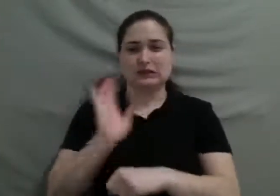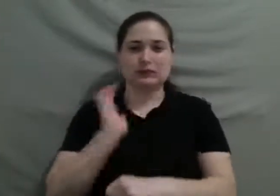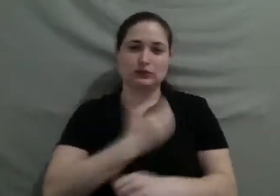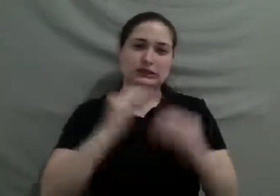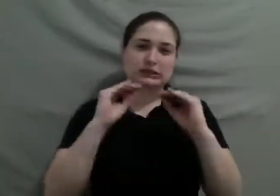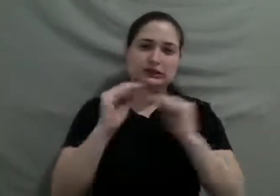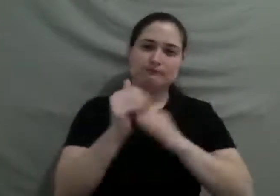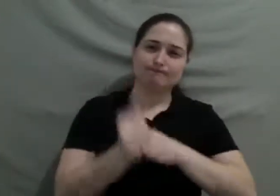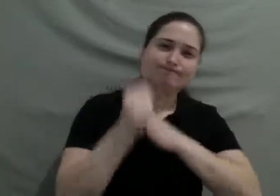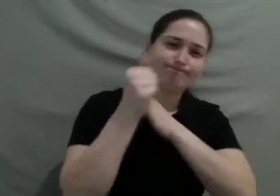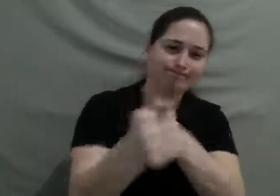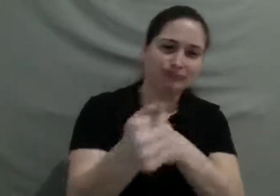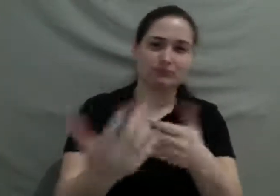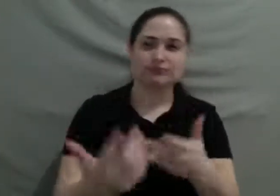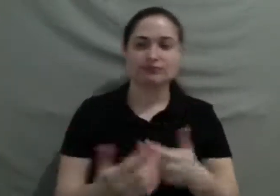los